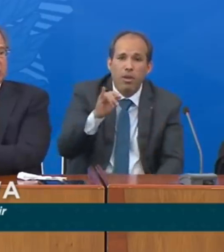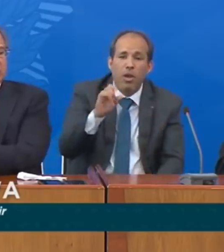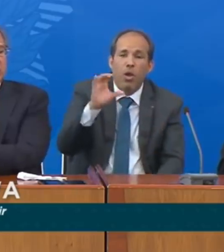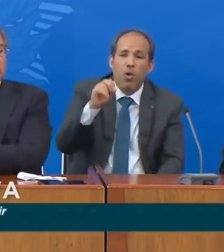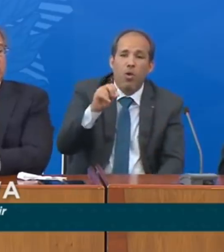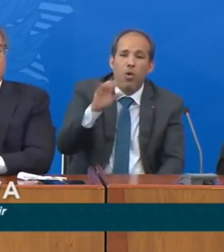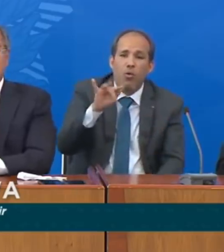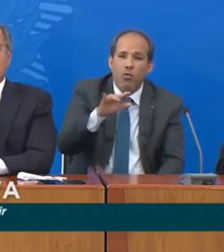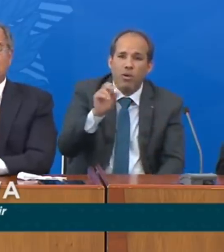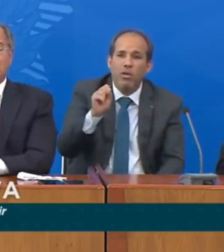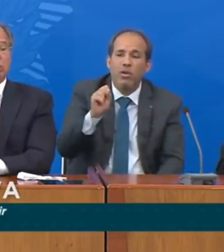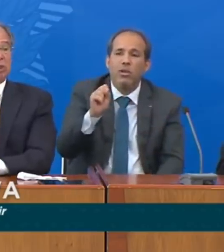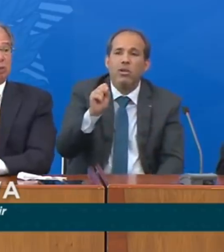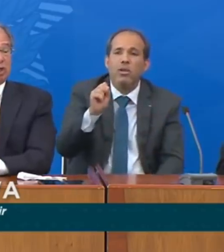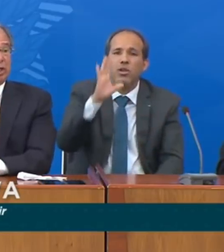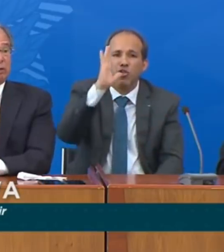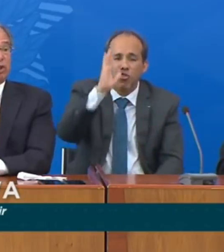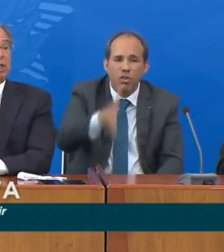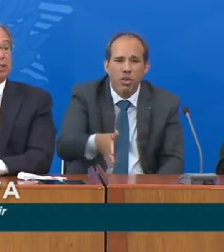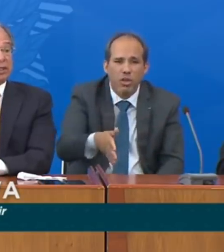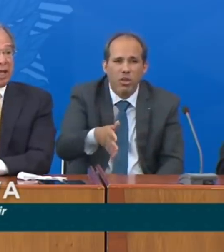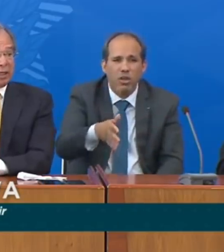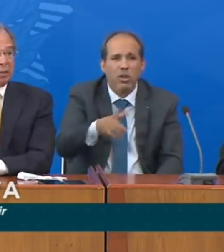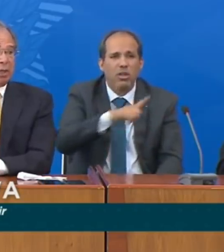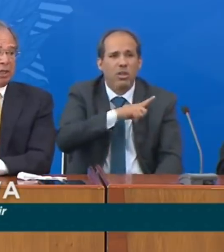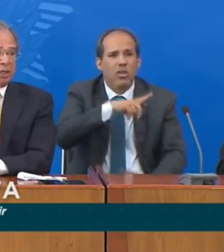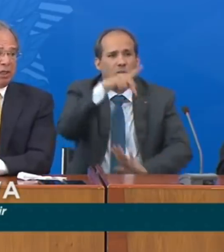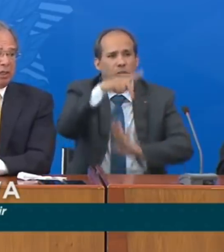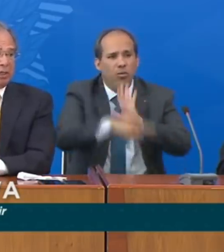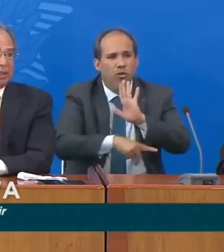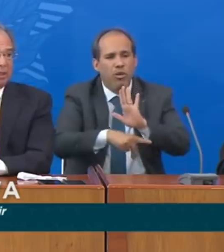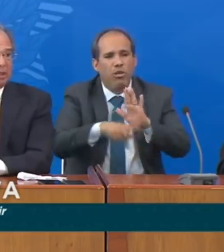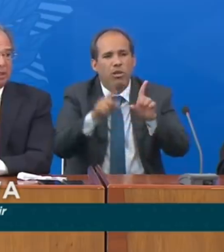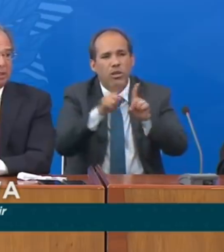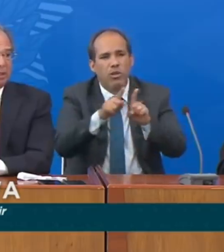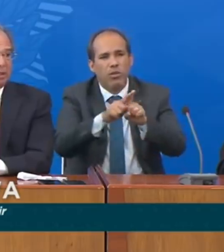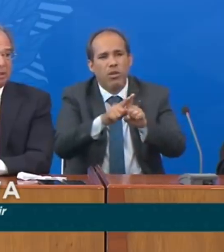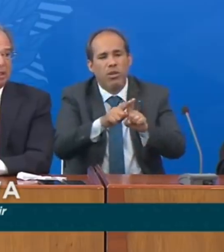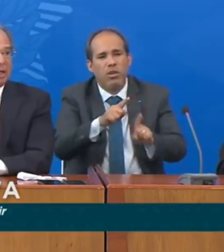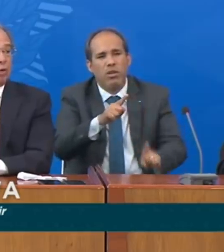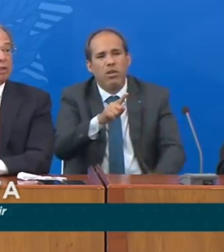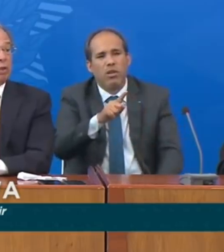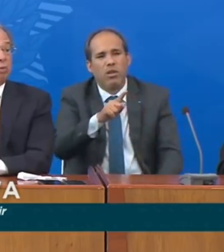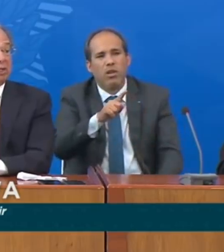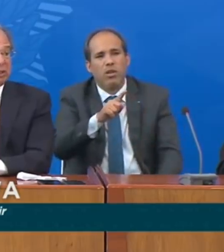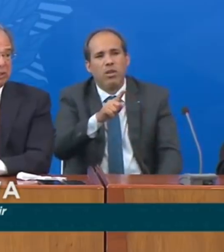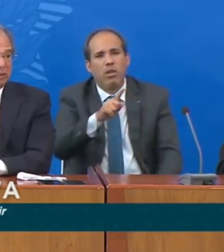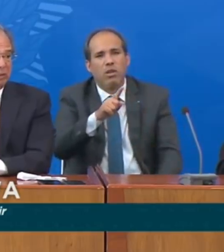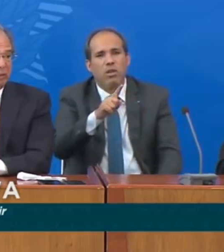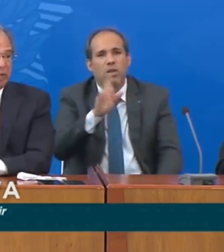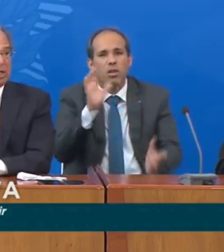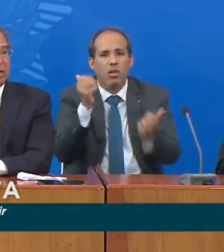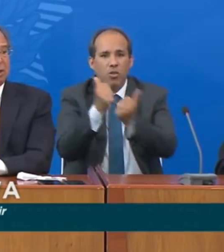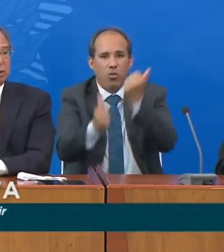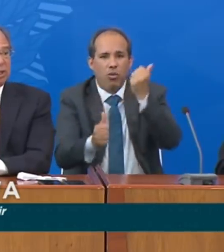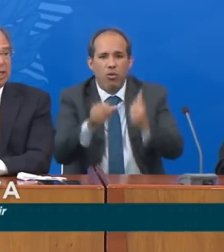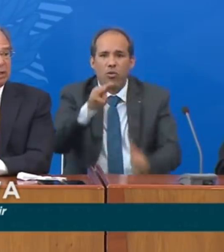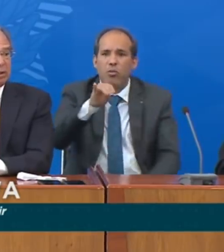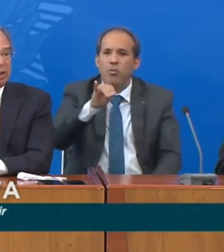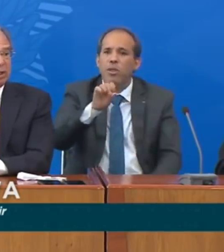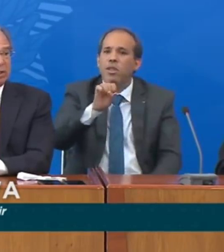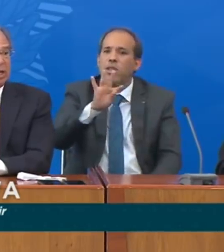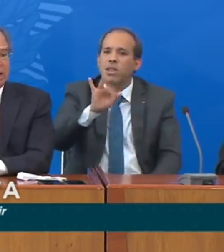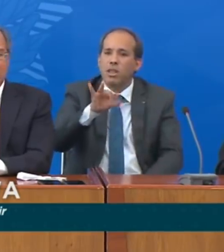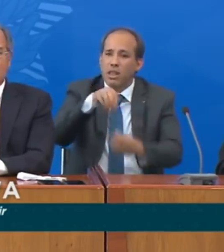PIS/COFINS, inclusive nós já temos esse projeto, já está também na comissão mista da Câmara e do